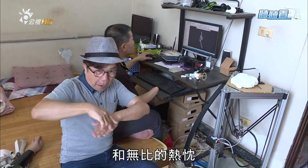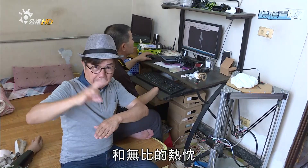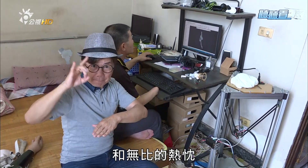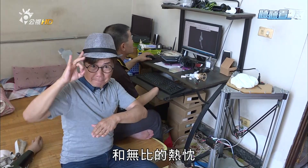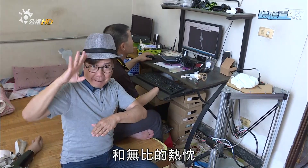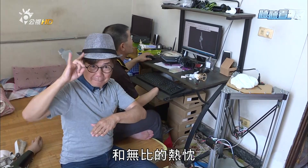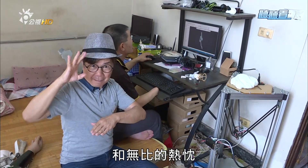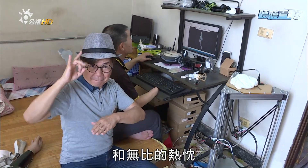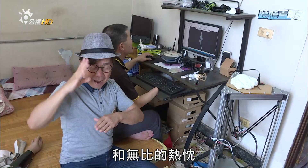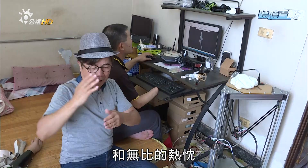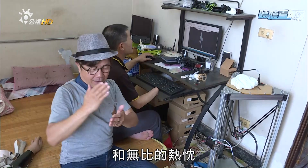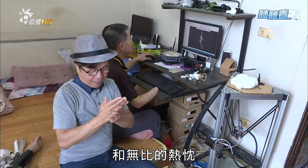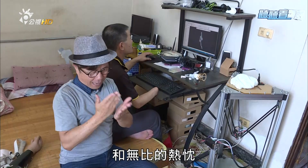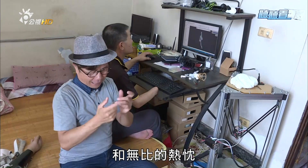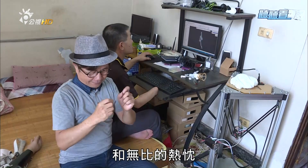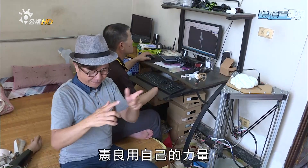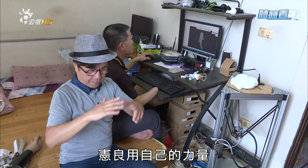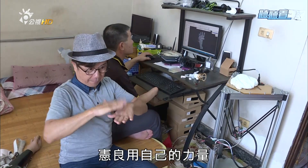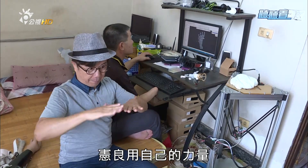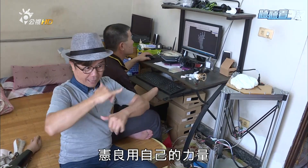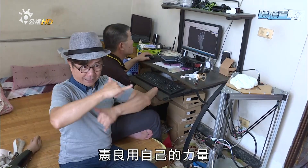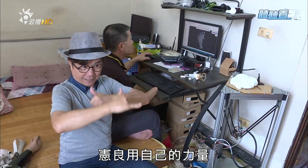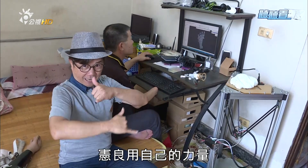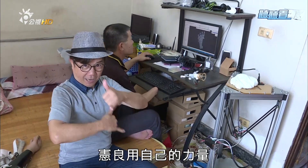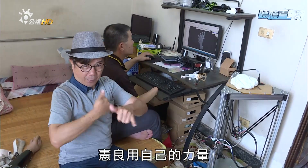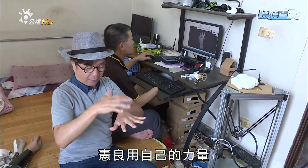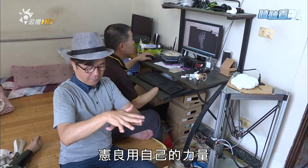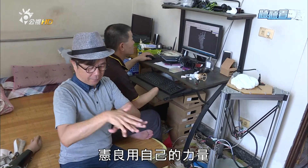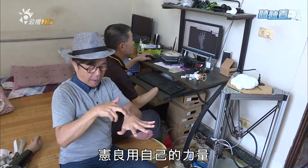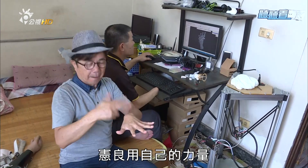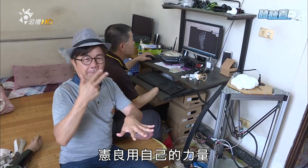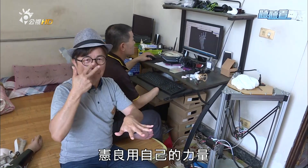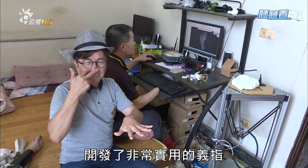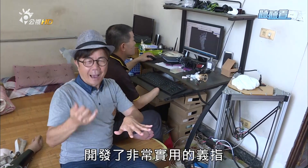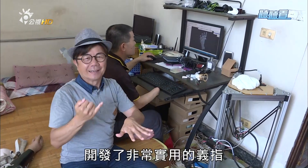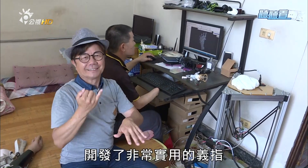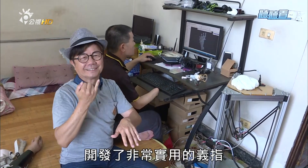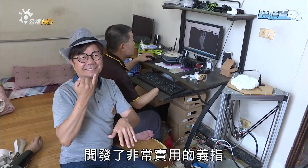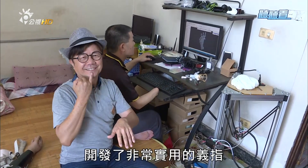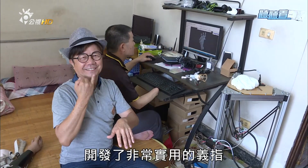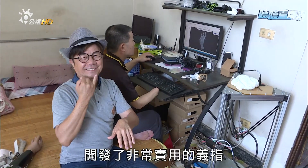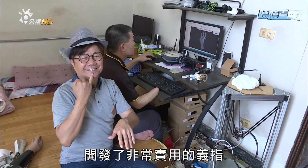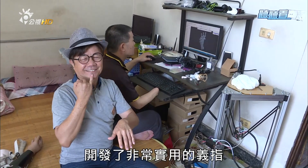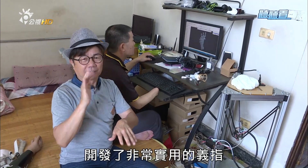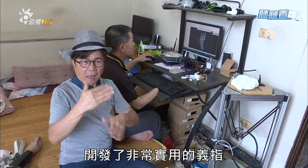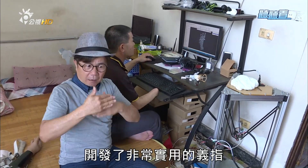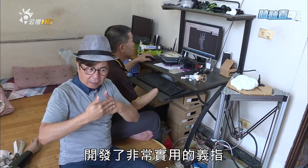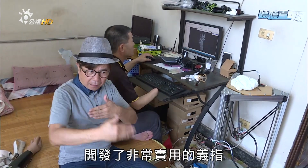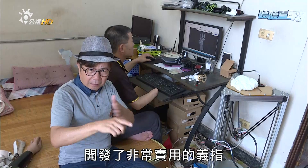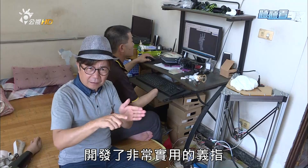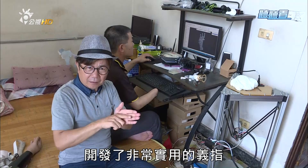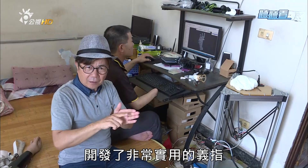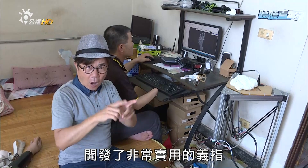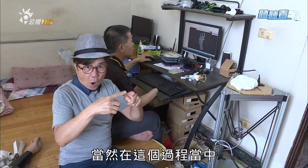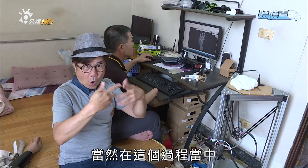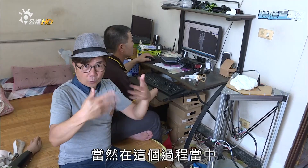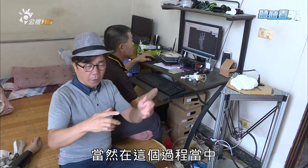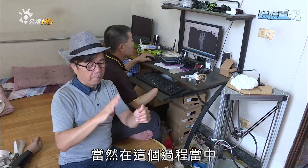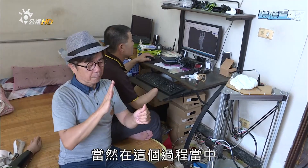比的热忱，宪良用自己的力量开发了非常实用的义纸。当然了，在这个